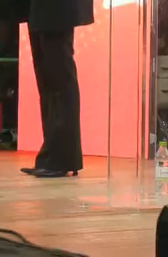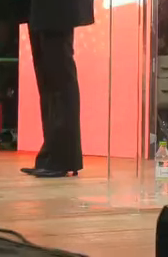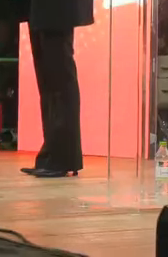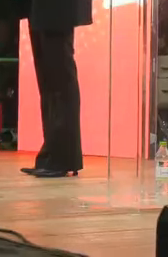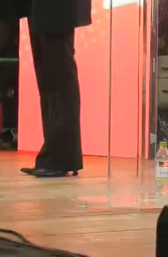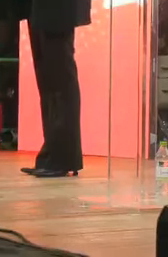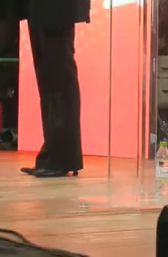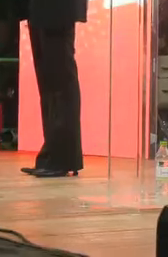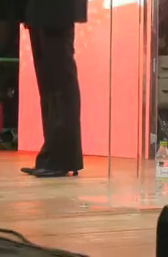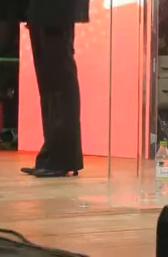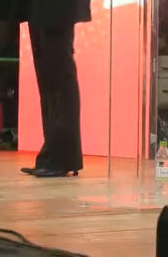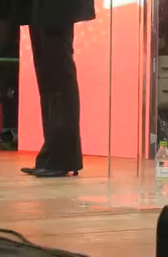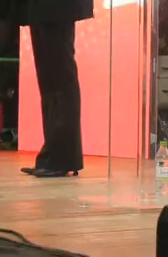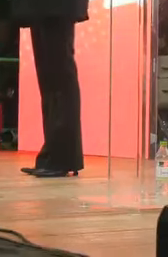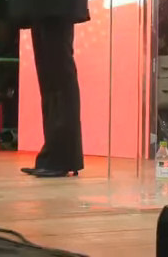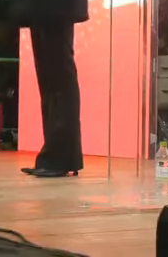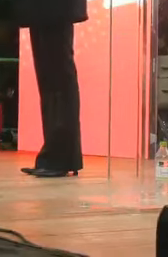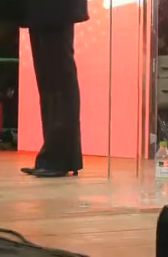destra.